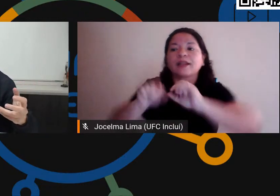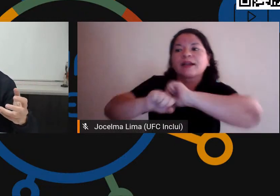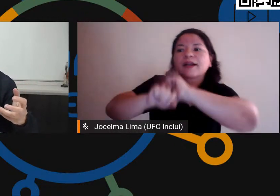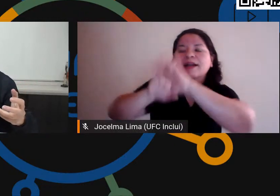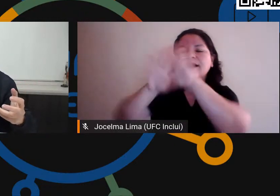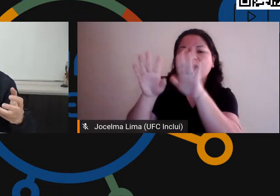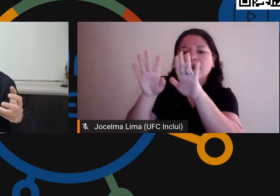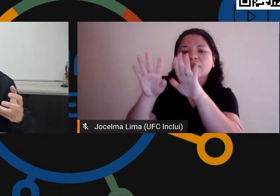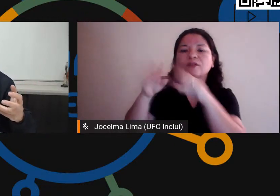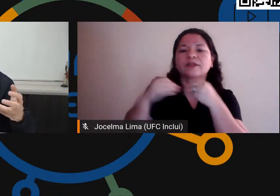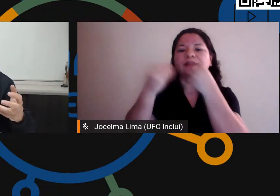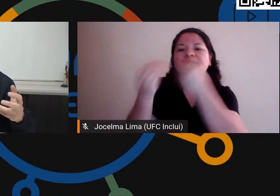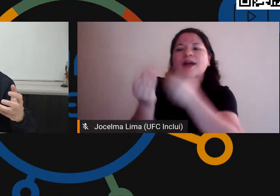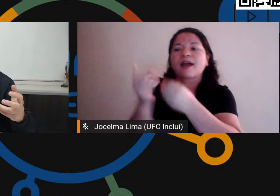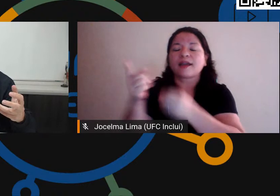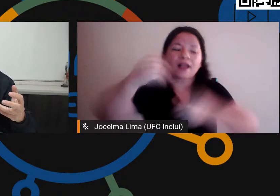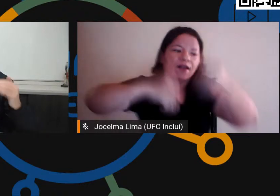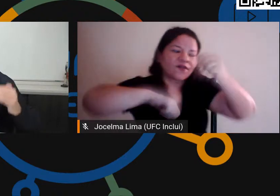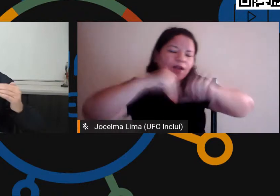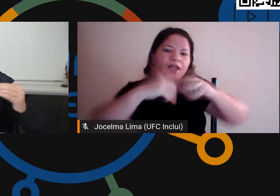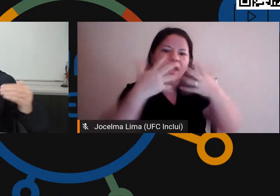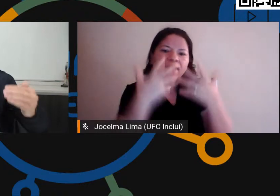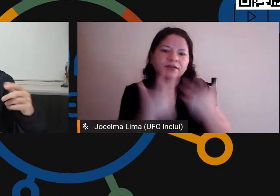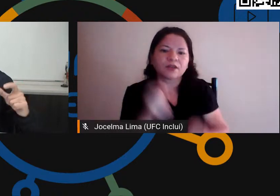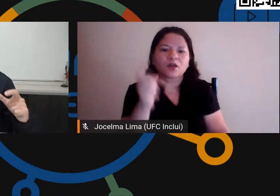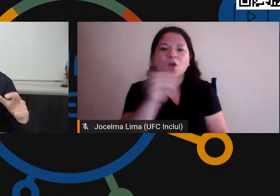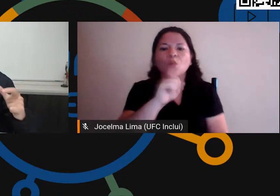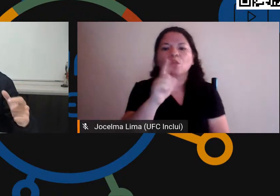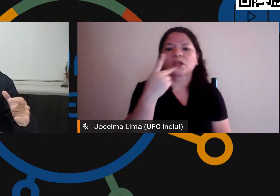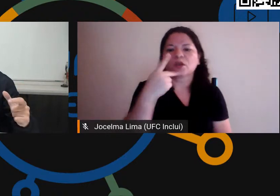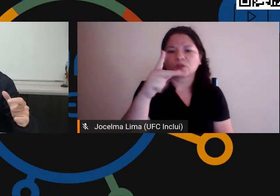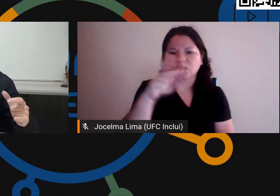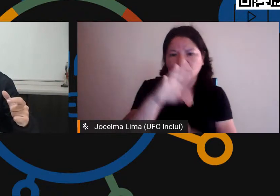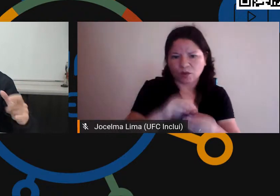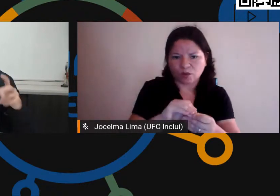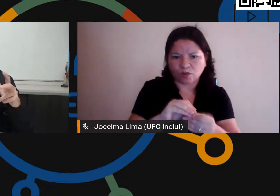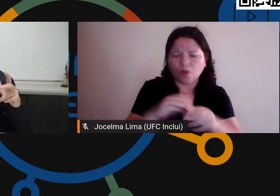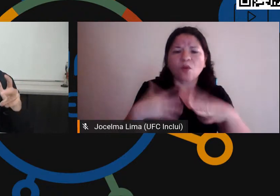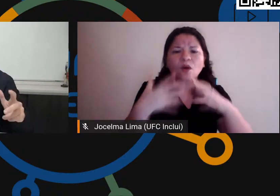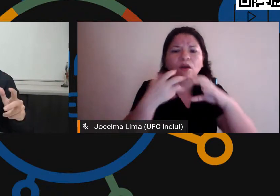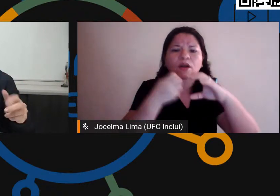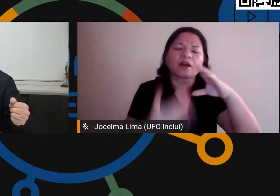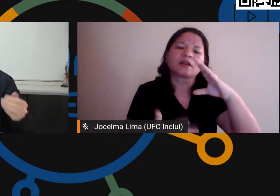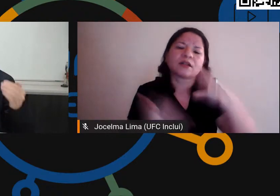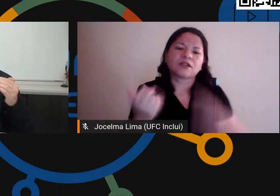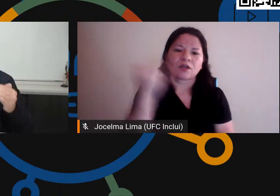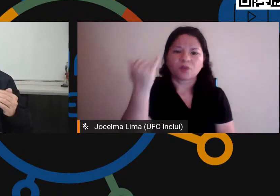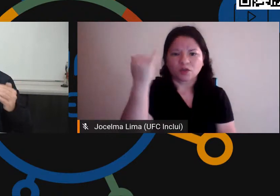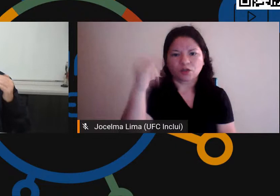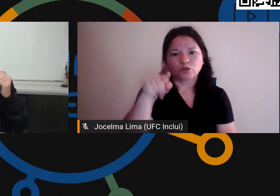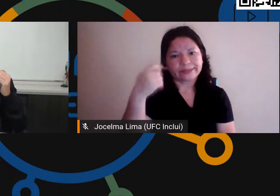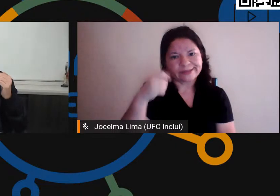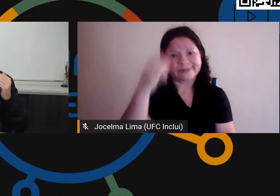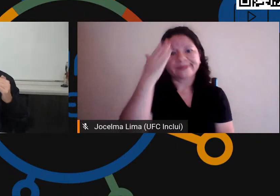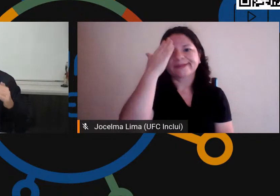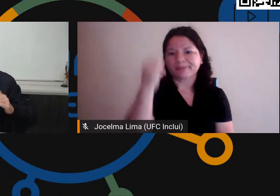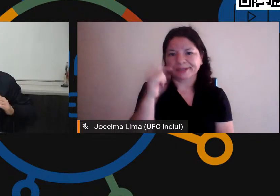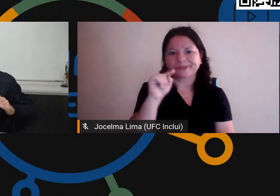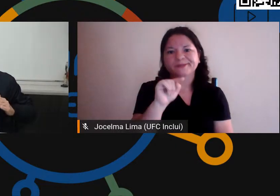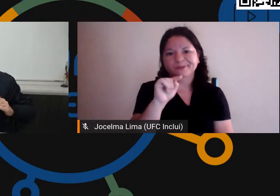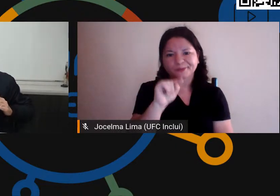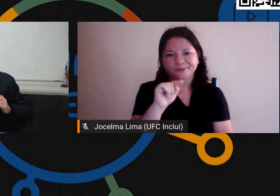avaliar se ele aceita ou não as suas conclusões? Que características desse sujeito são importantes? O cientista sabe isso. Então, veja, hoje nós